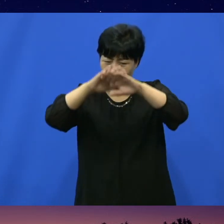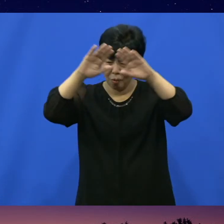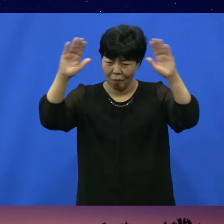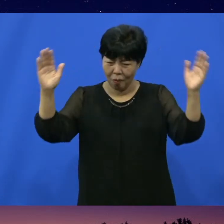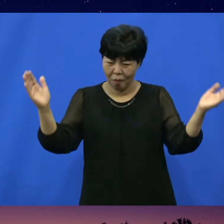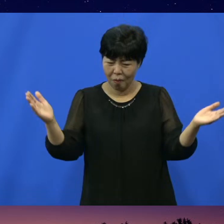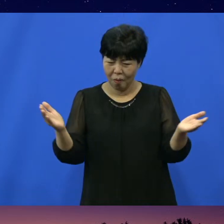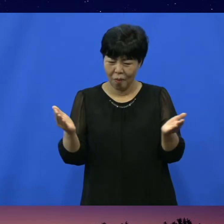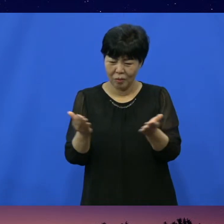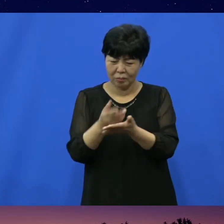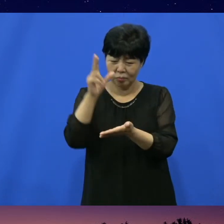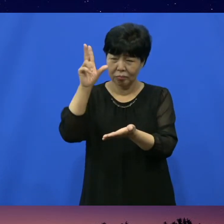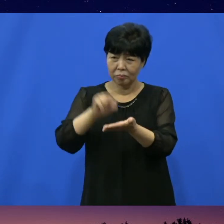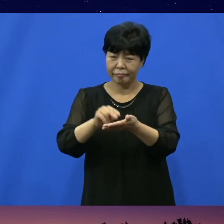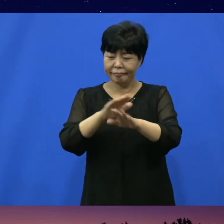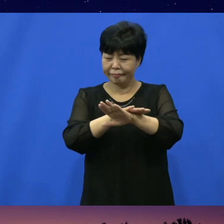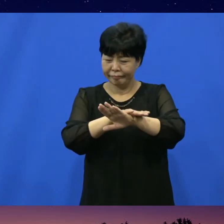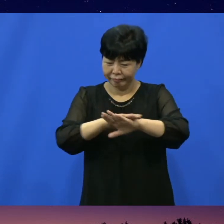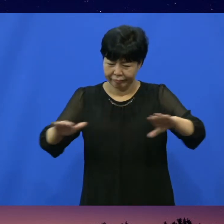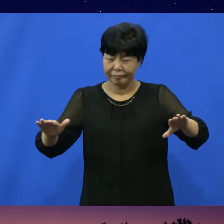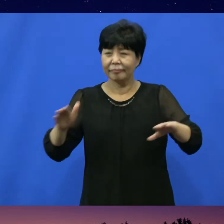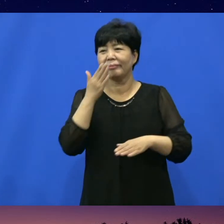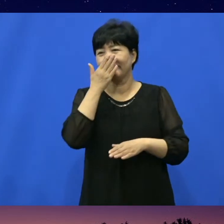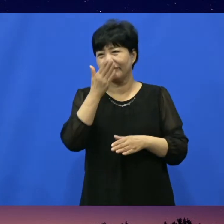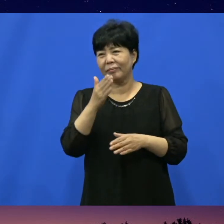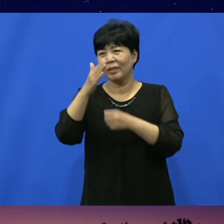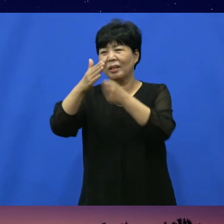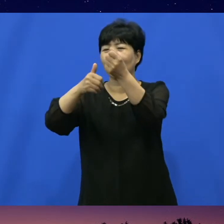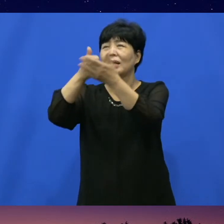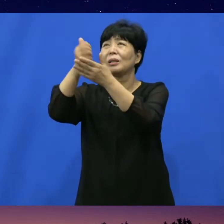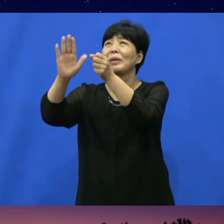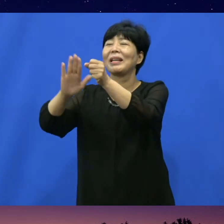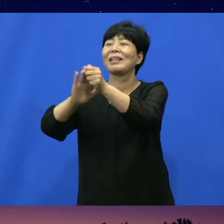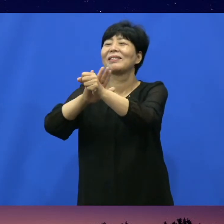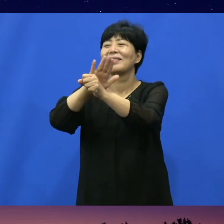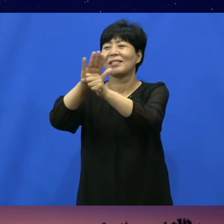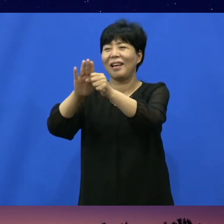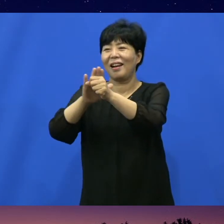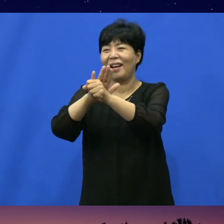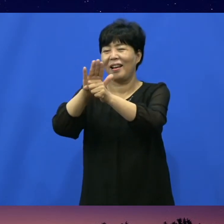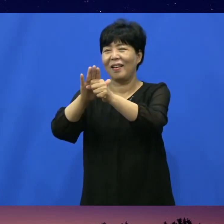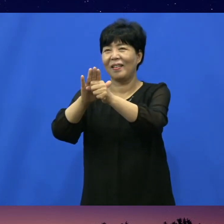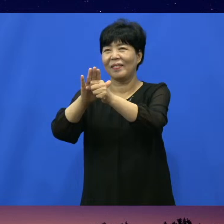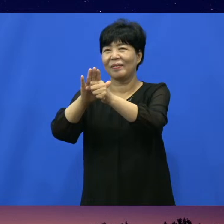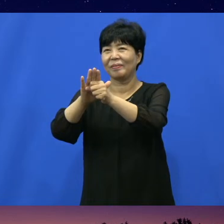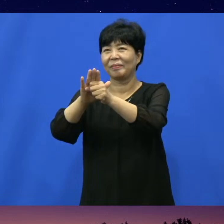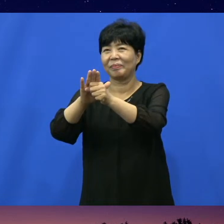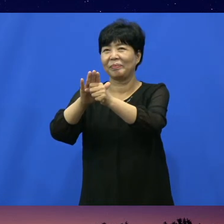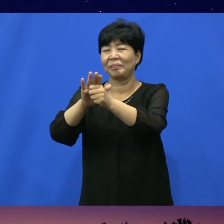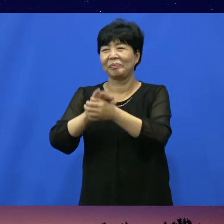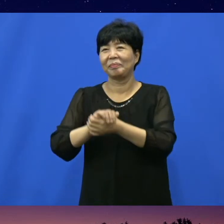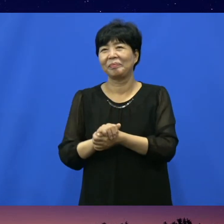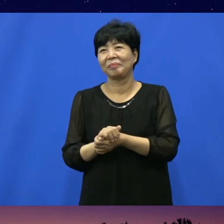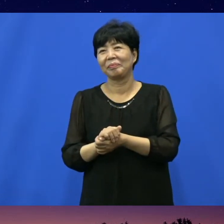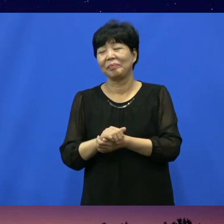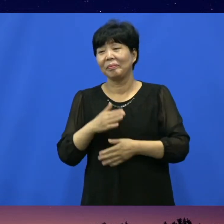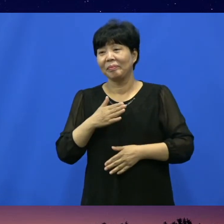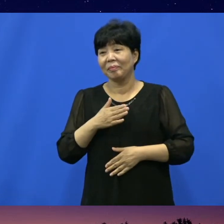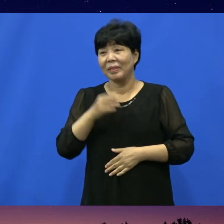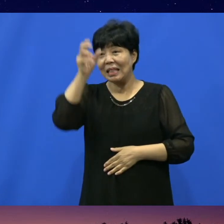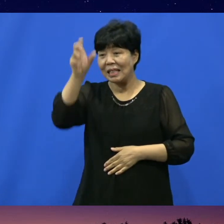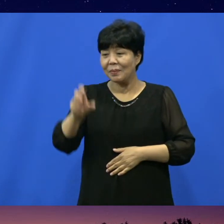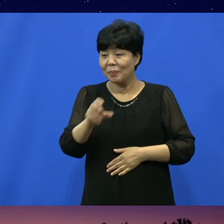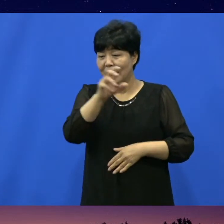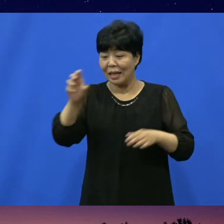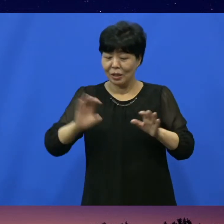상상할 수 없는 은혜가 그 안에 있어. 하나님의 사랑의 원액 덩어리예요. 한 점만 떼도요 내 인생이 완전히 그냥